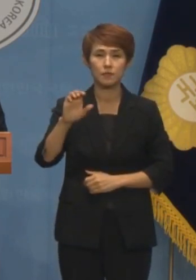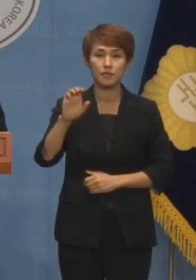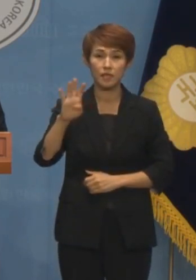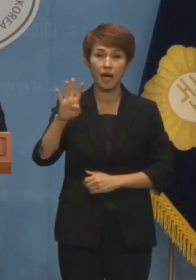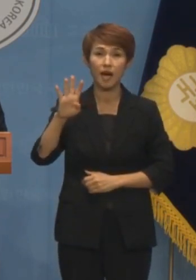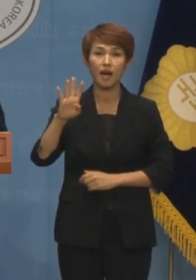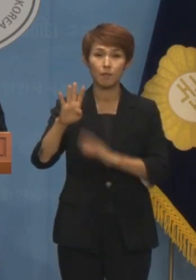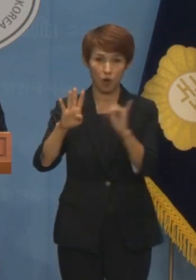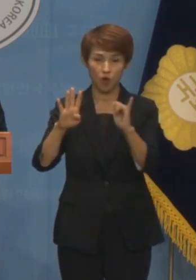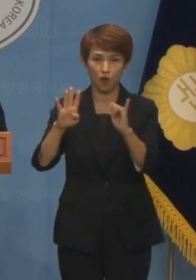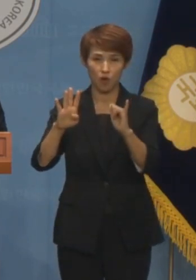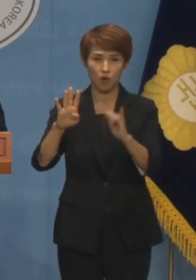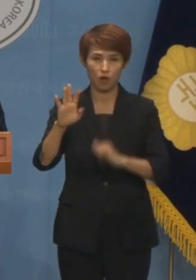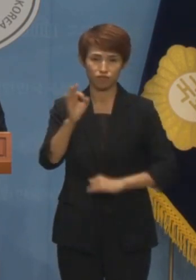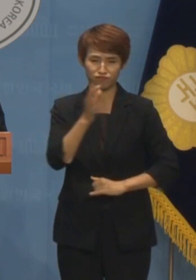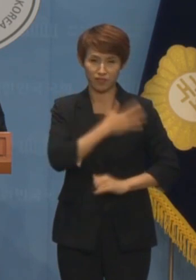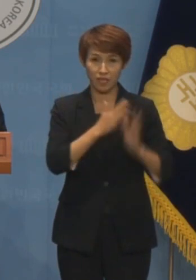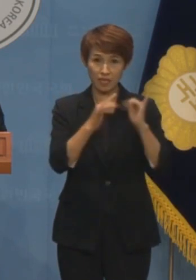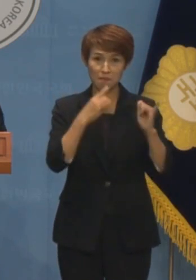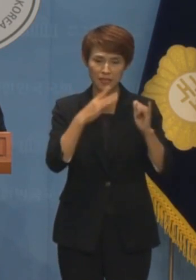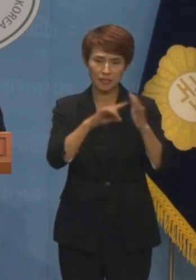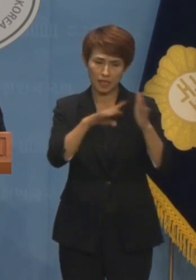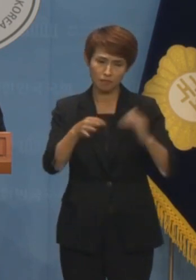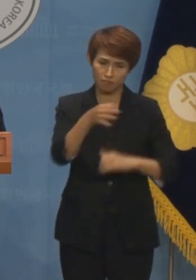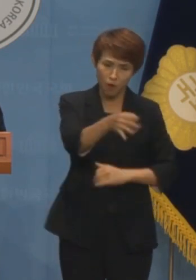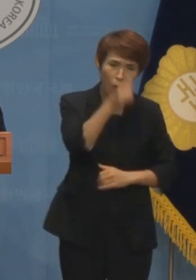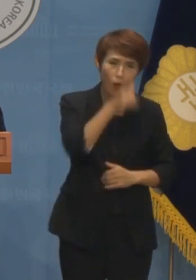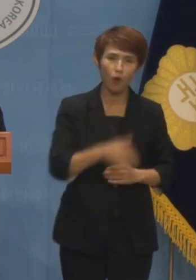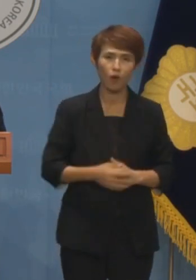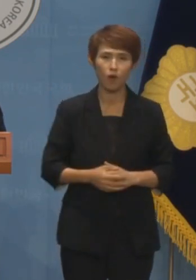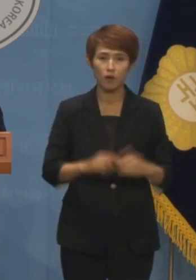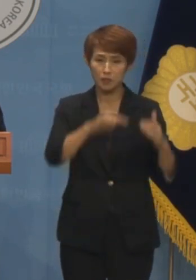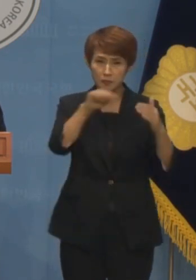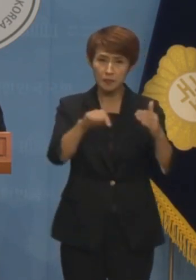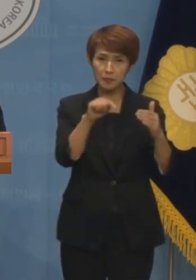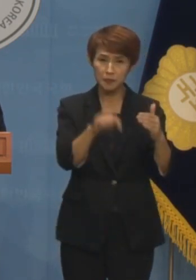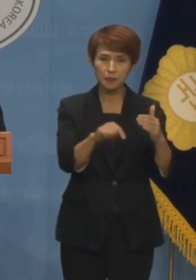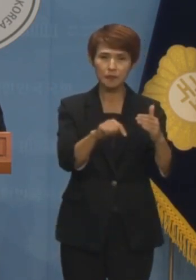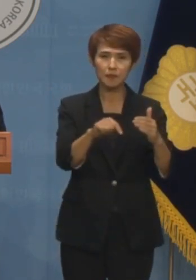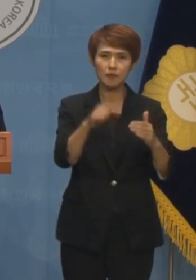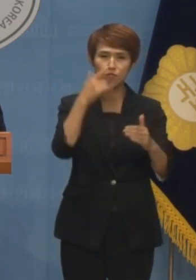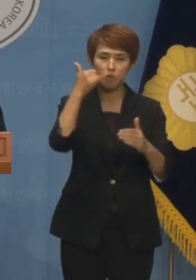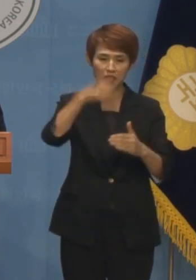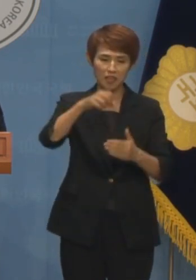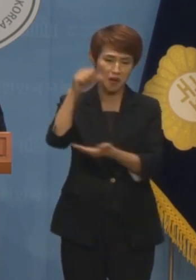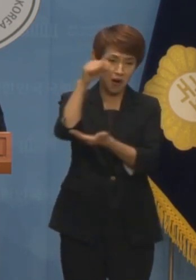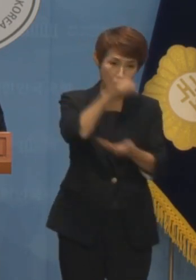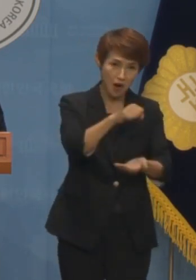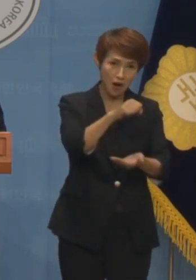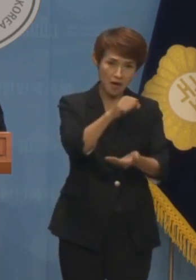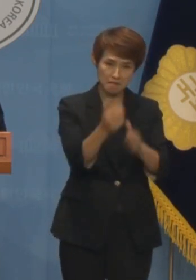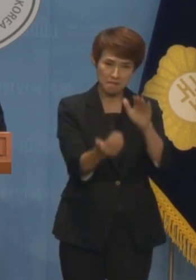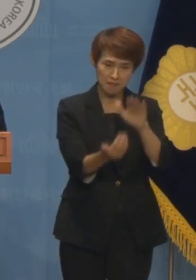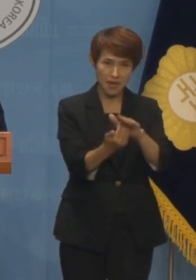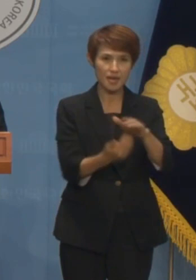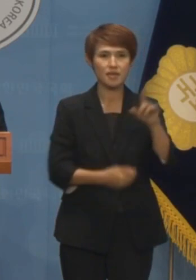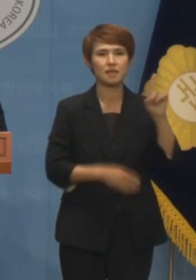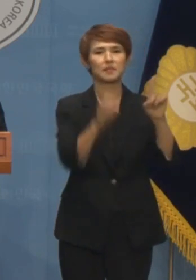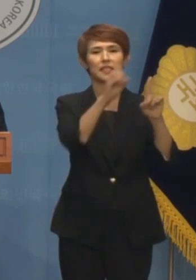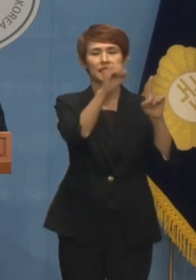9,944명의 고액 자산가들만 내는 세금입니다. 그 중에서도 상속가액 상위 1%,